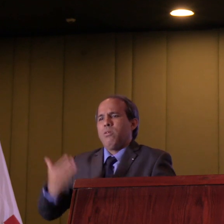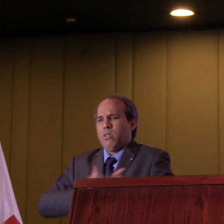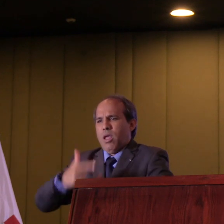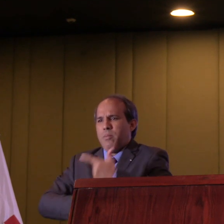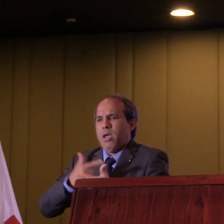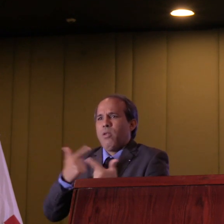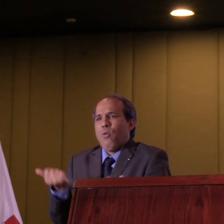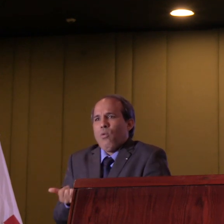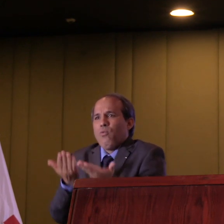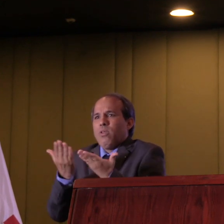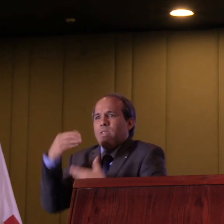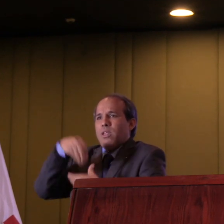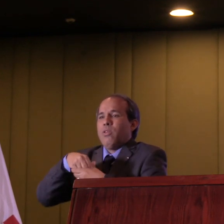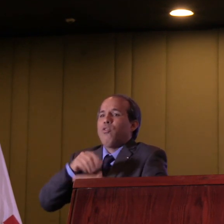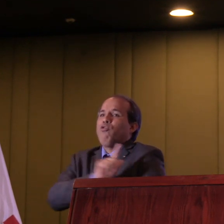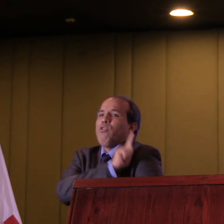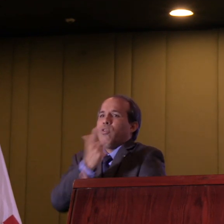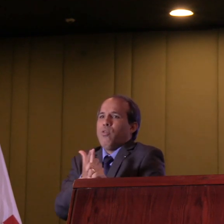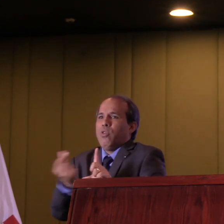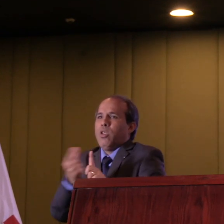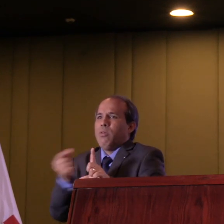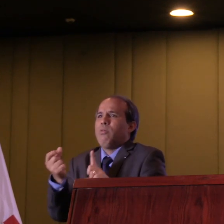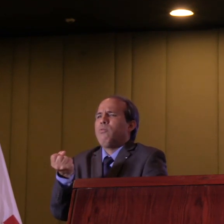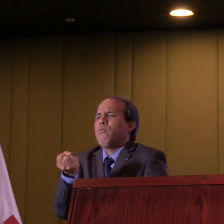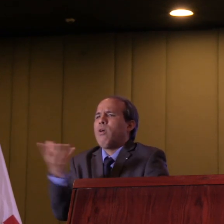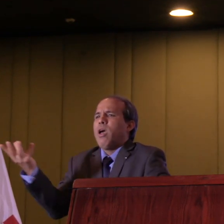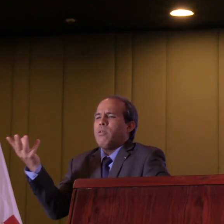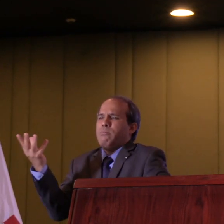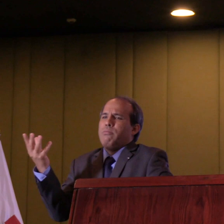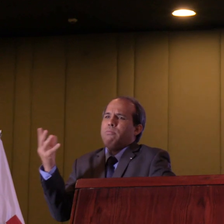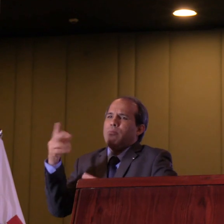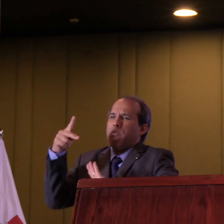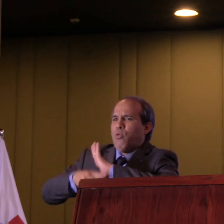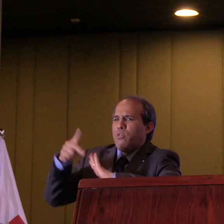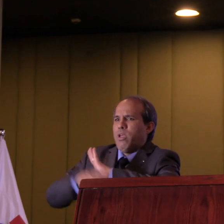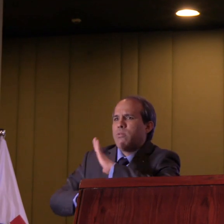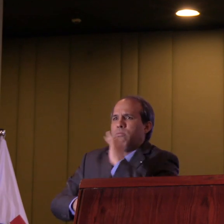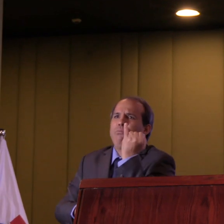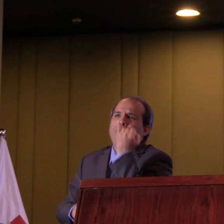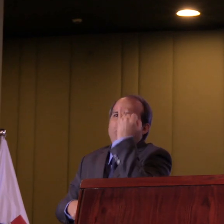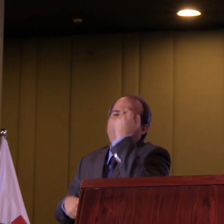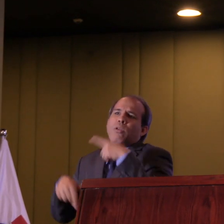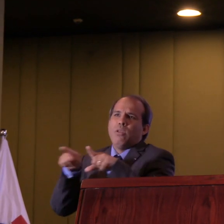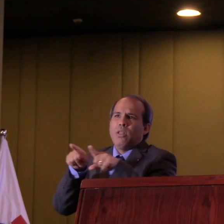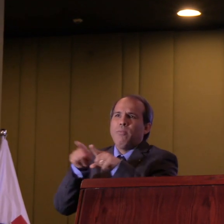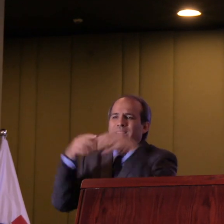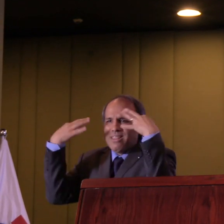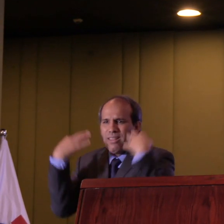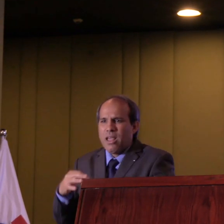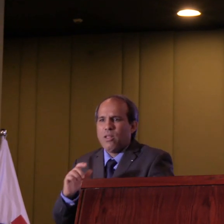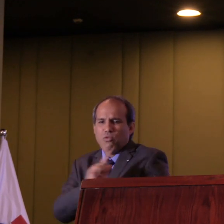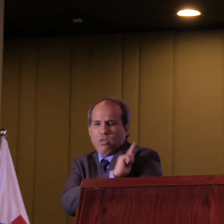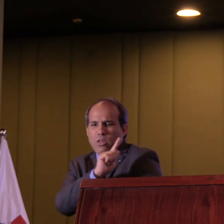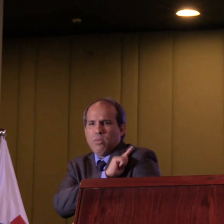prestados na gestão econômica de grandes projetos e no correto gerenciamento de